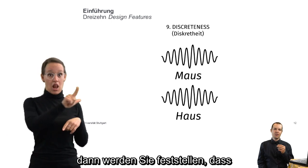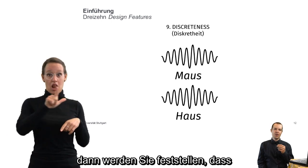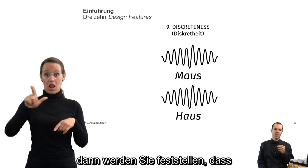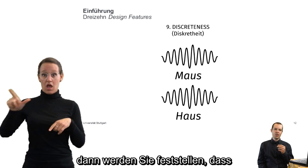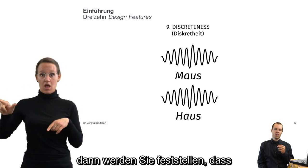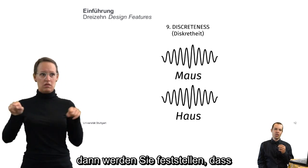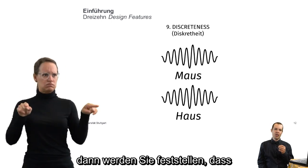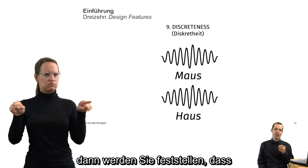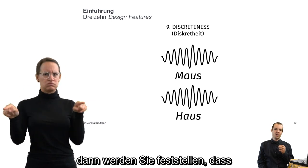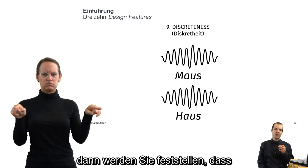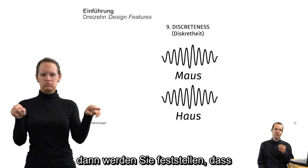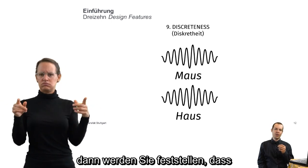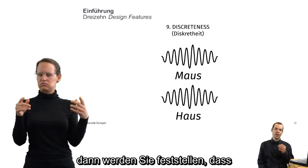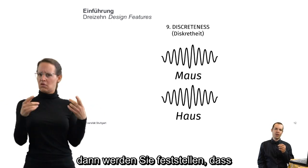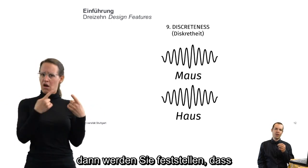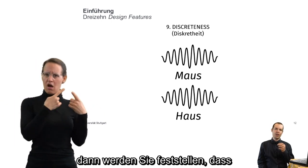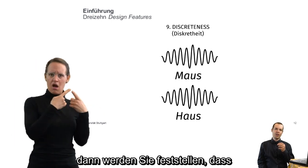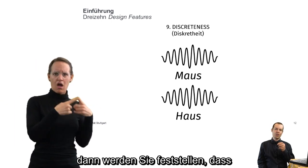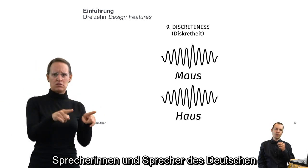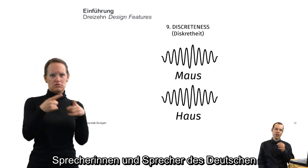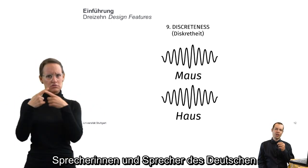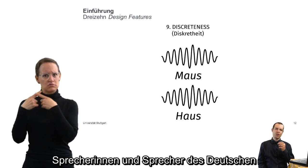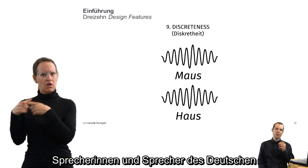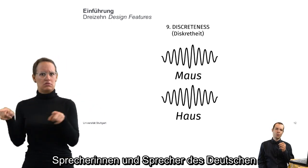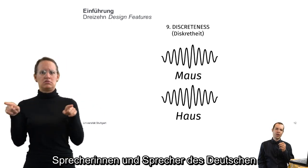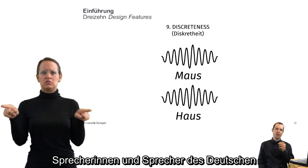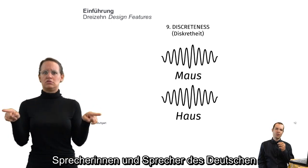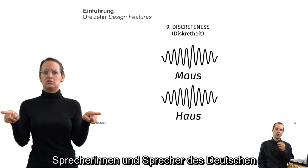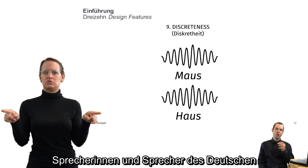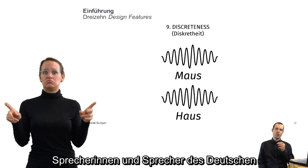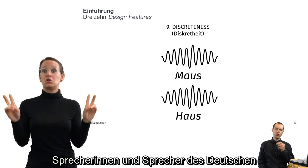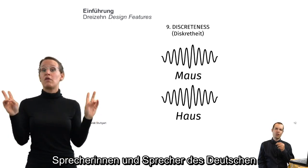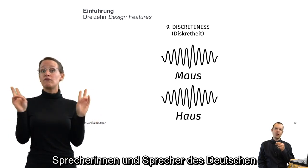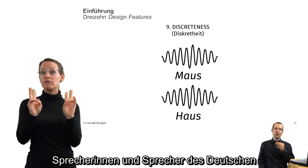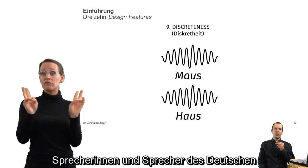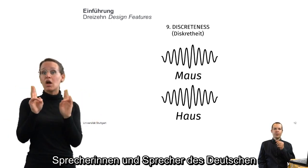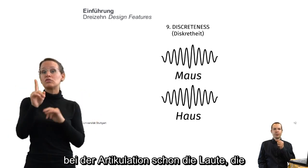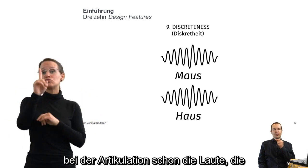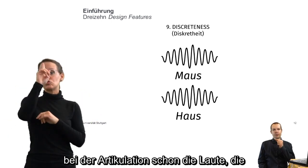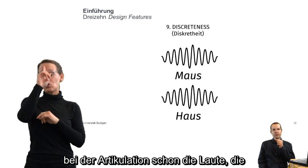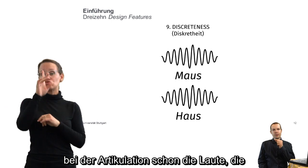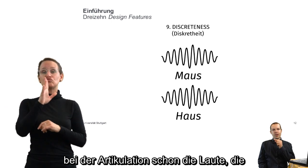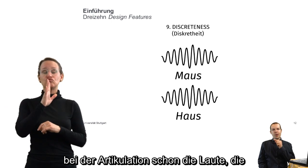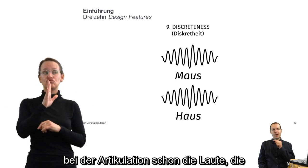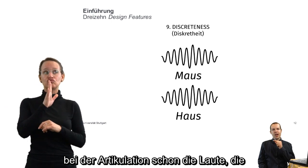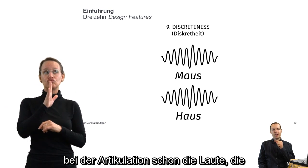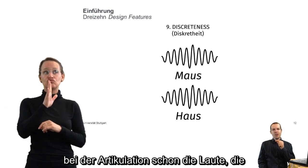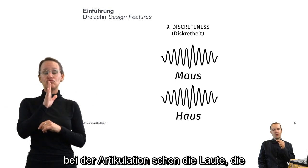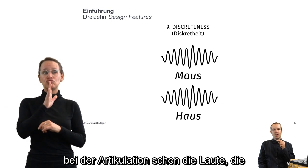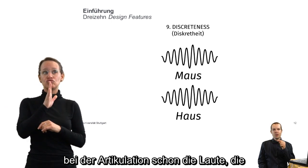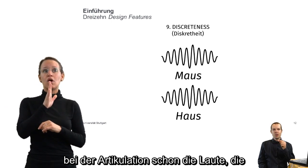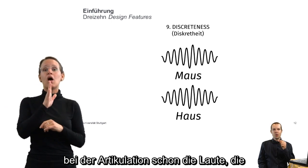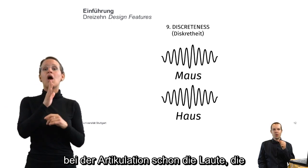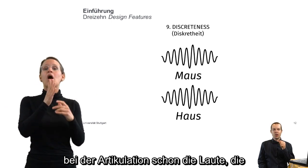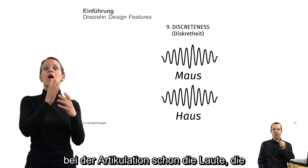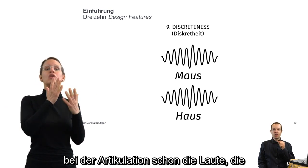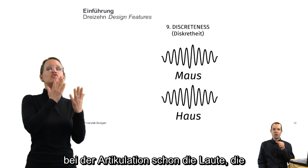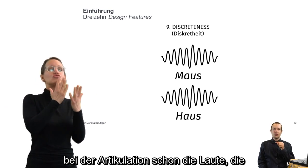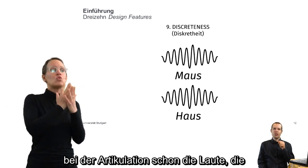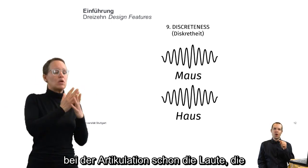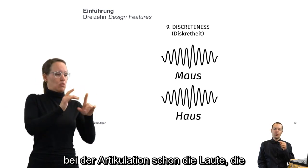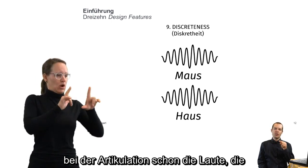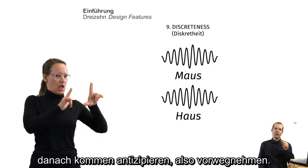dann werden sie feststellen, dass Sprecherinnen und Sprecher des Deutschen bei der Artikulation